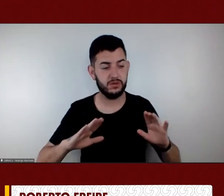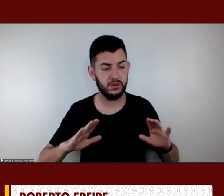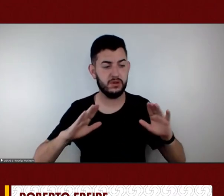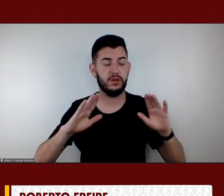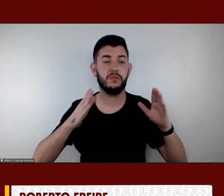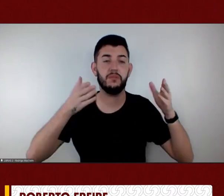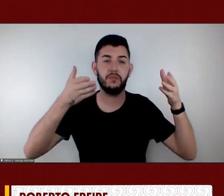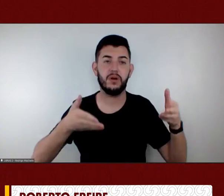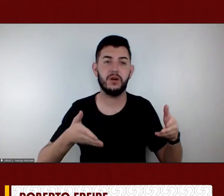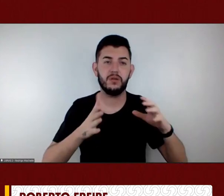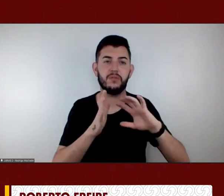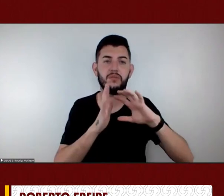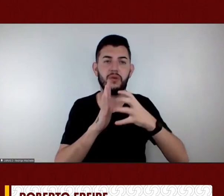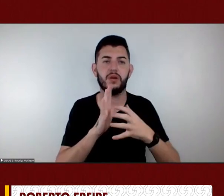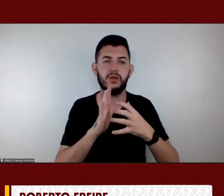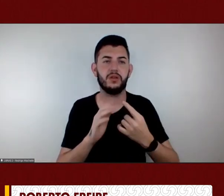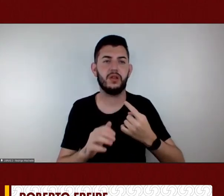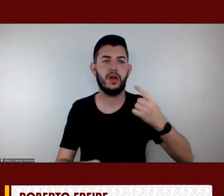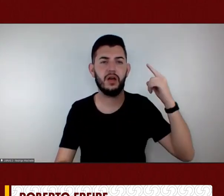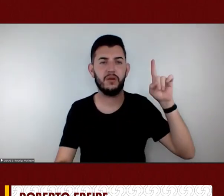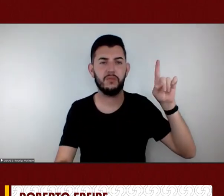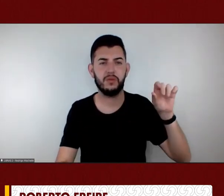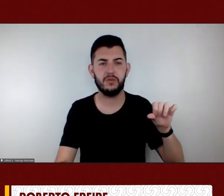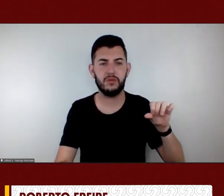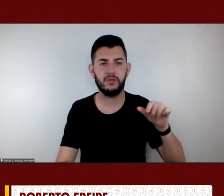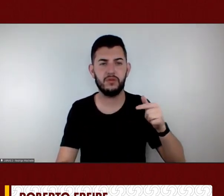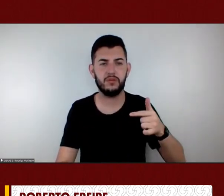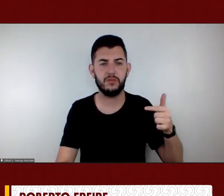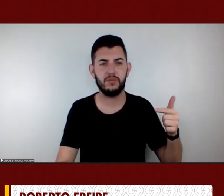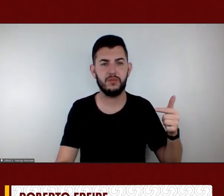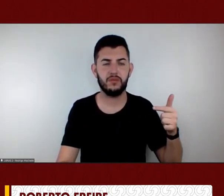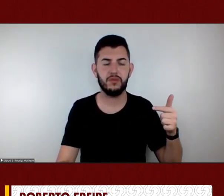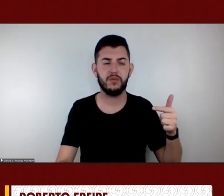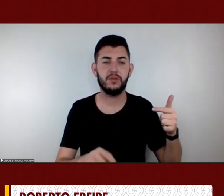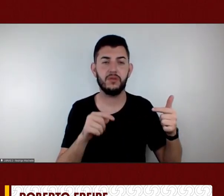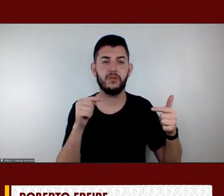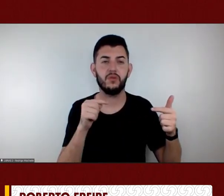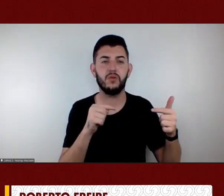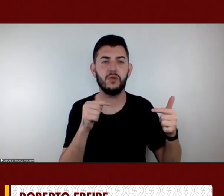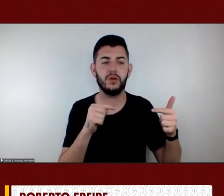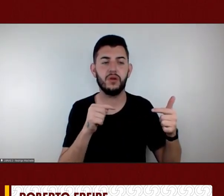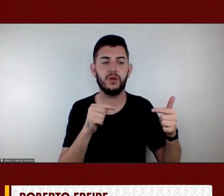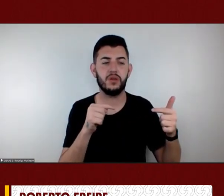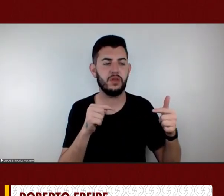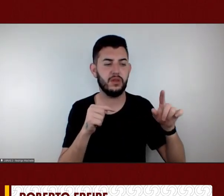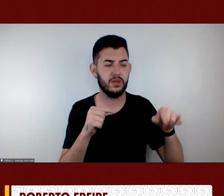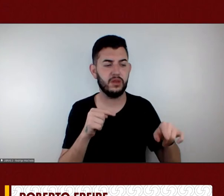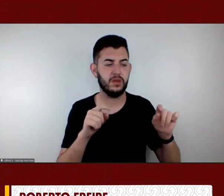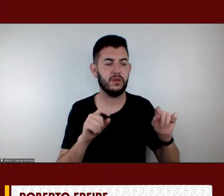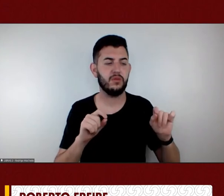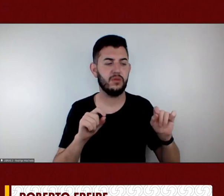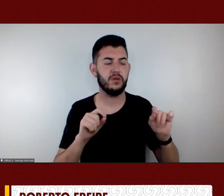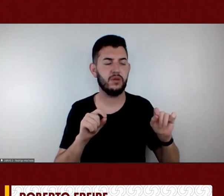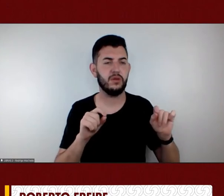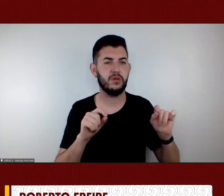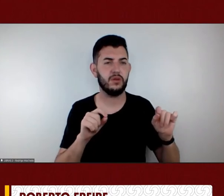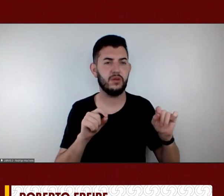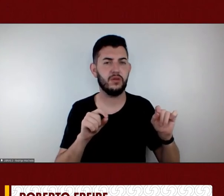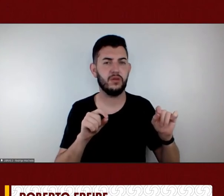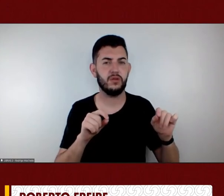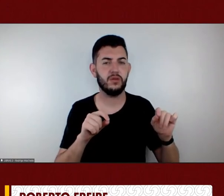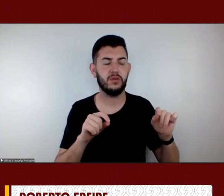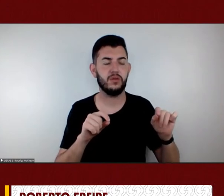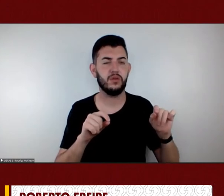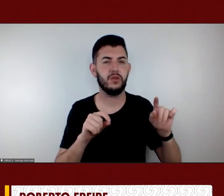desde 1922, a partir, inclusive, nesse momento, bom lembrar, a partir